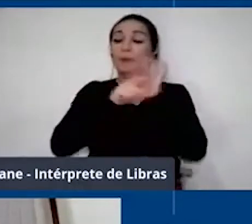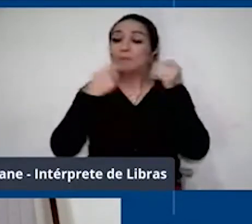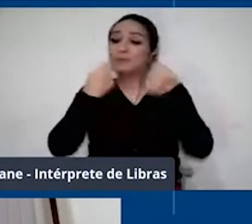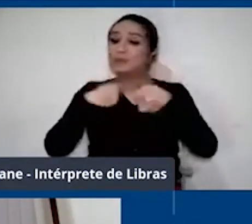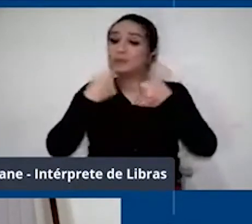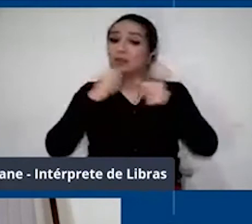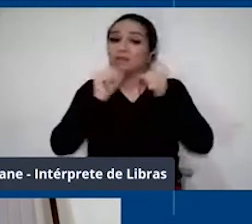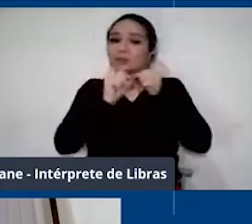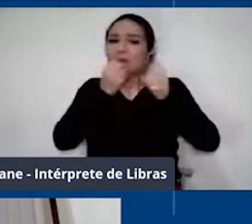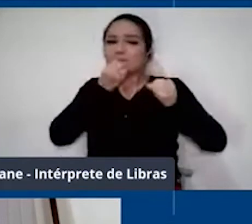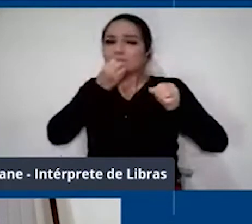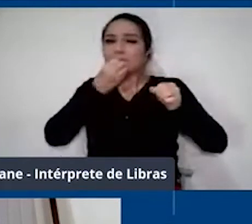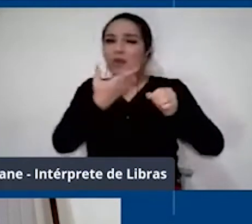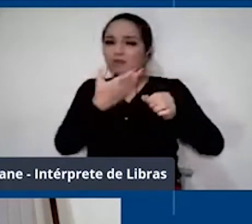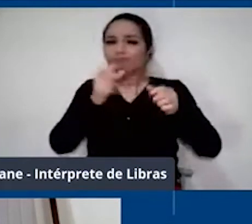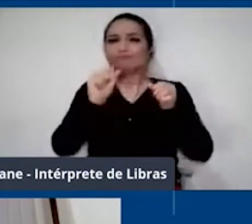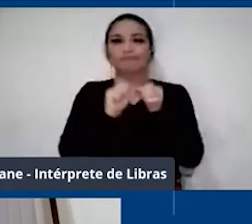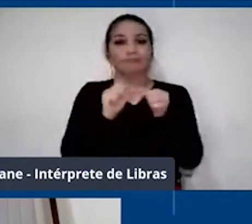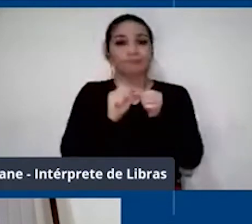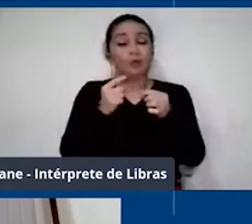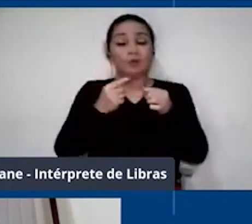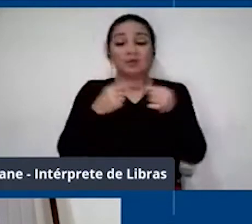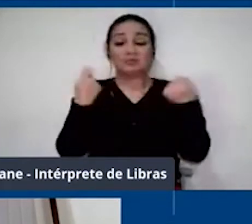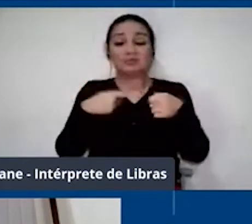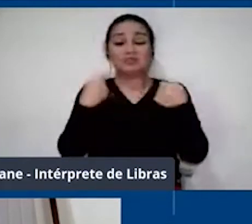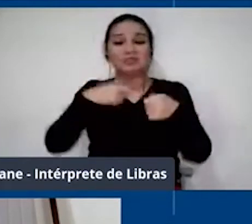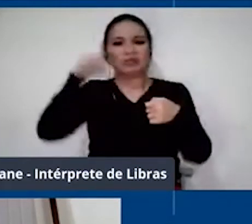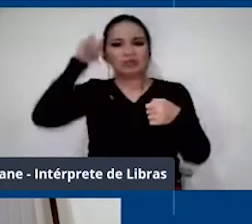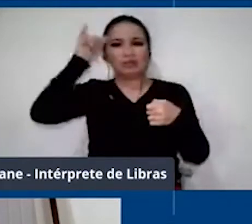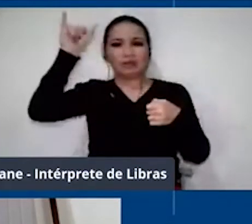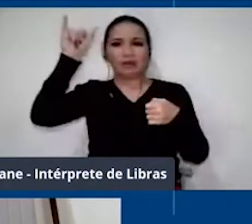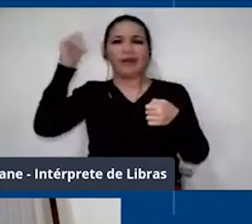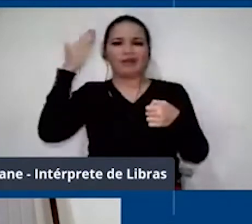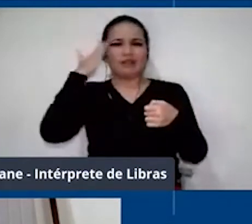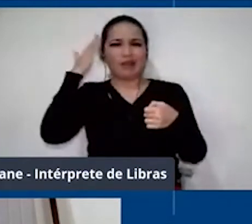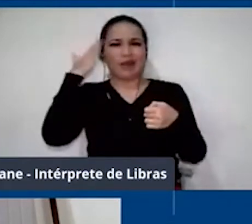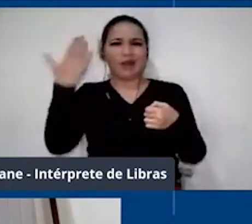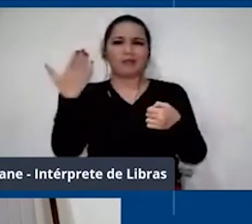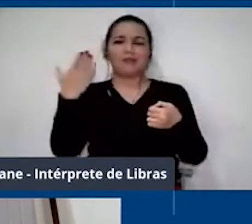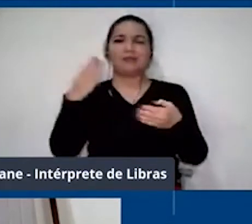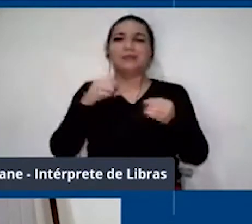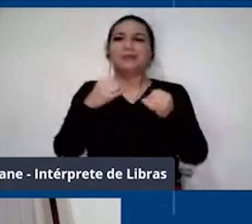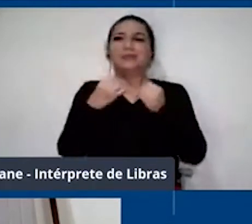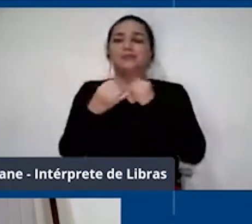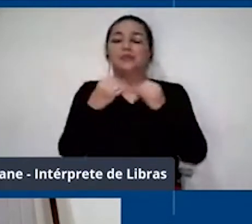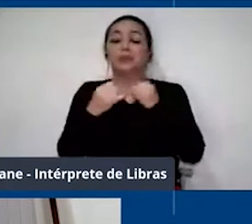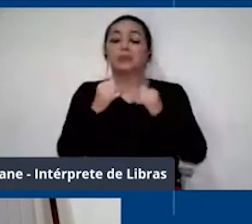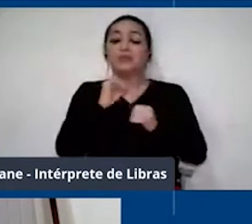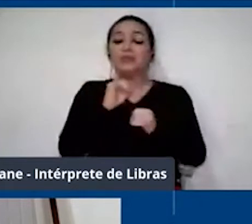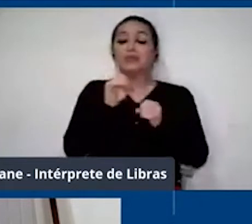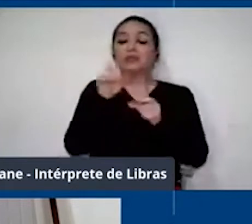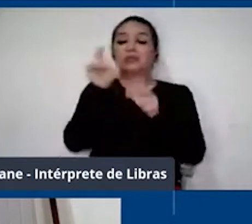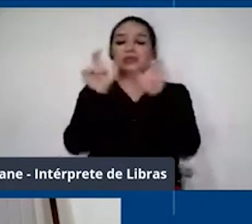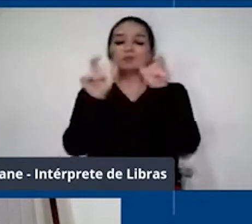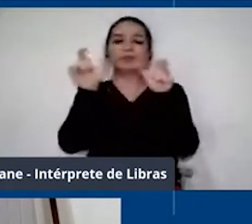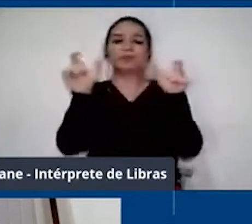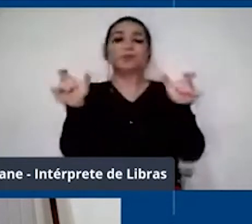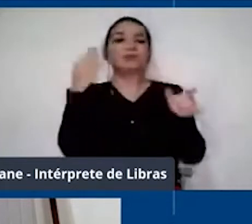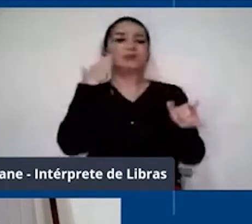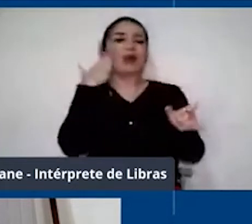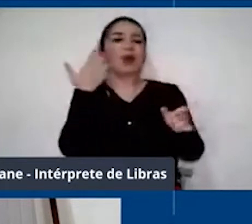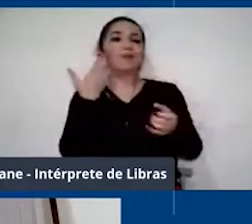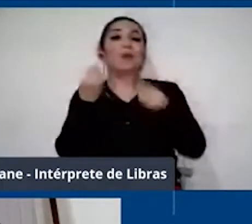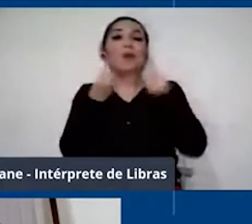feita, para evitar que aquilo que o Otto von Bismarck dizia, se as pessoas soubessem como são feitas as leis e